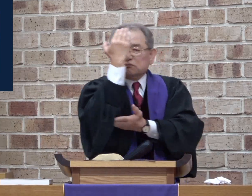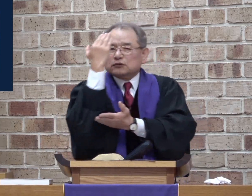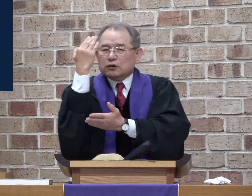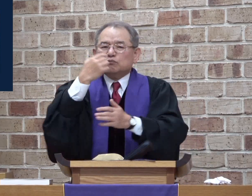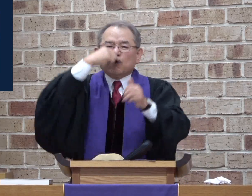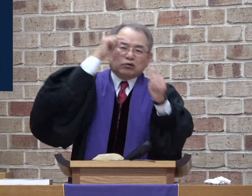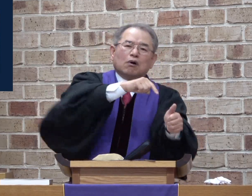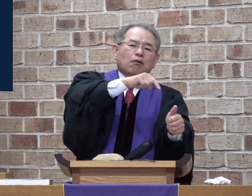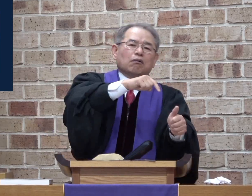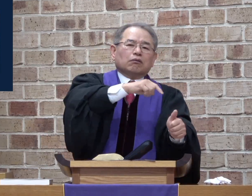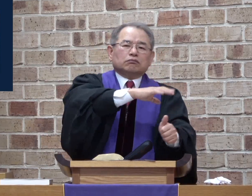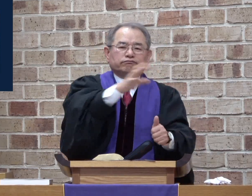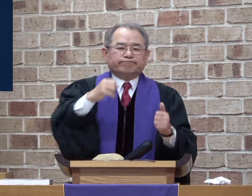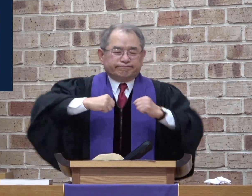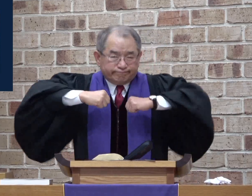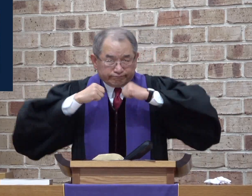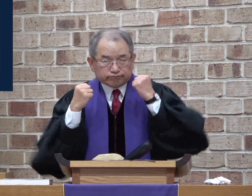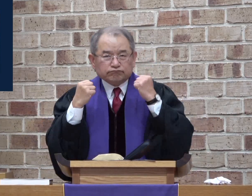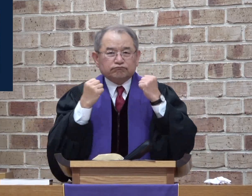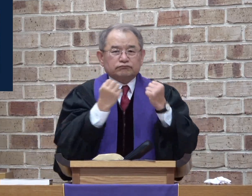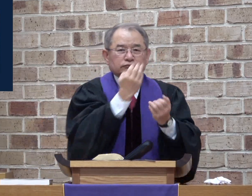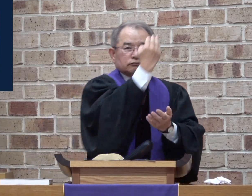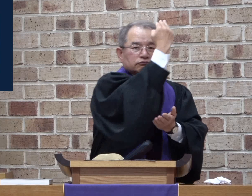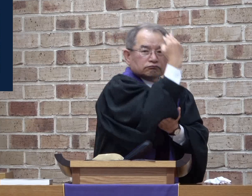12돌을 이렇게 12개의 돌을 세웠습니다.